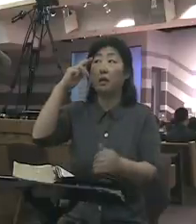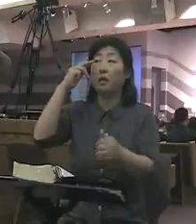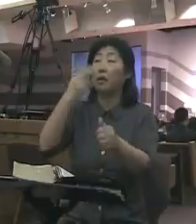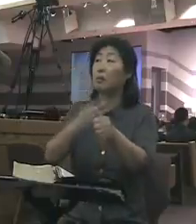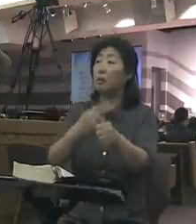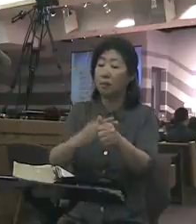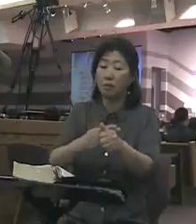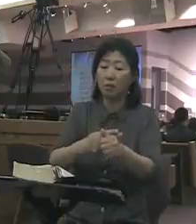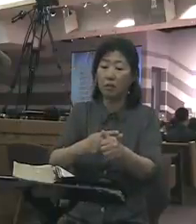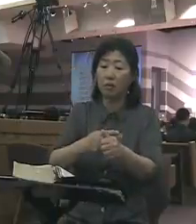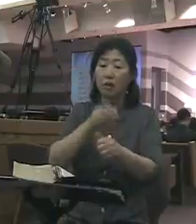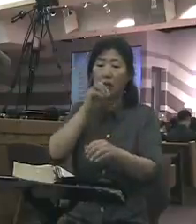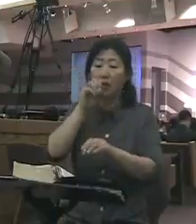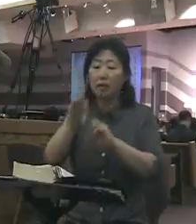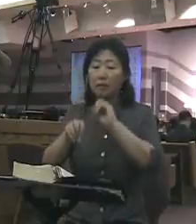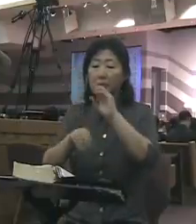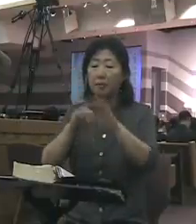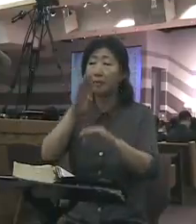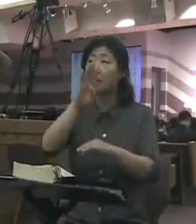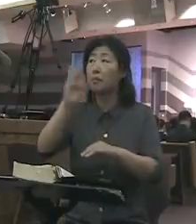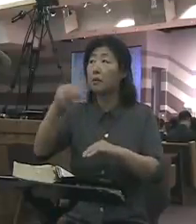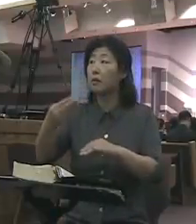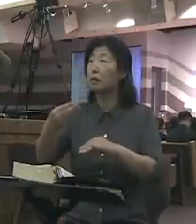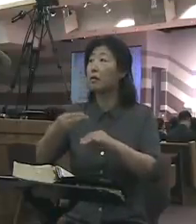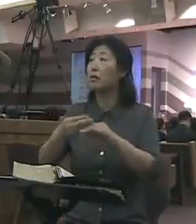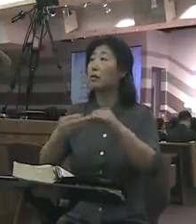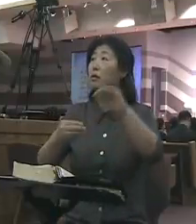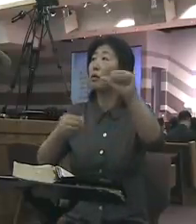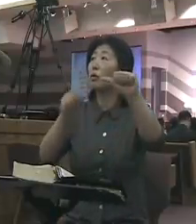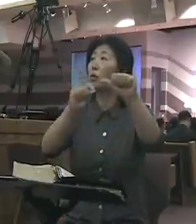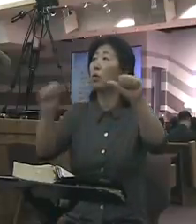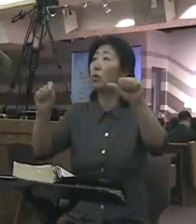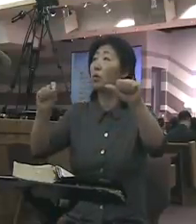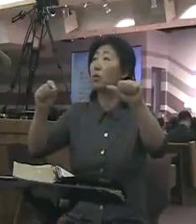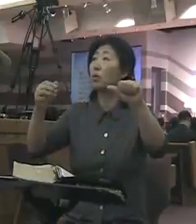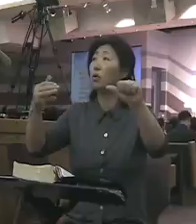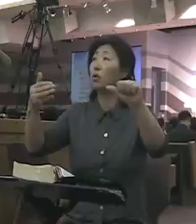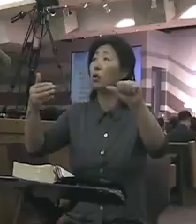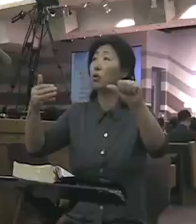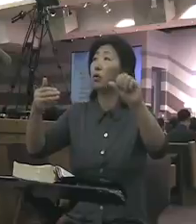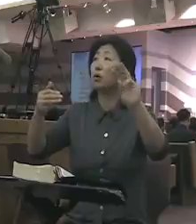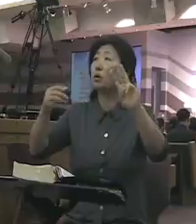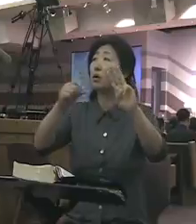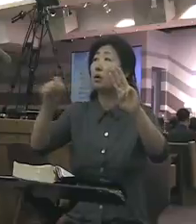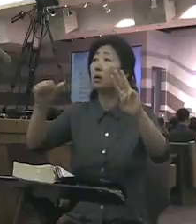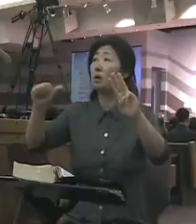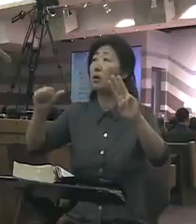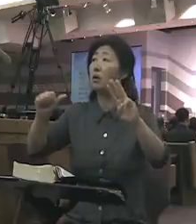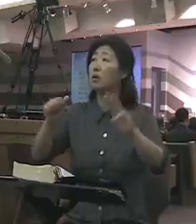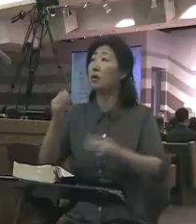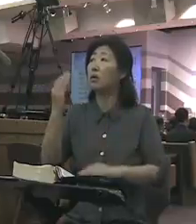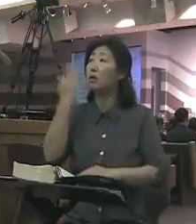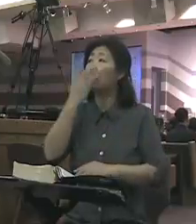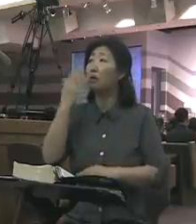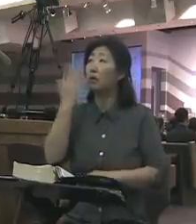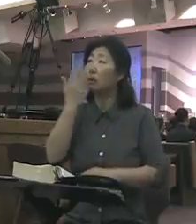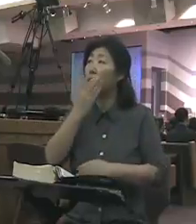현대어판에서 빌립보서 3장 5절부터 8절을 봅니다. 나는 순수한 유대인 혈통을 이어받아 오랜 전통의 베냐민